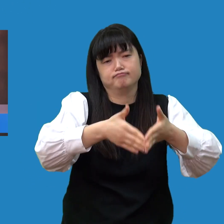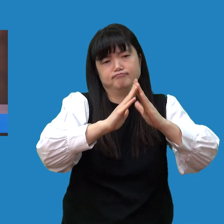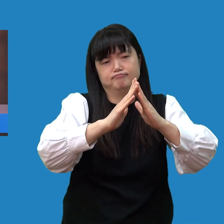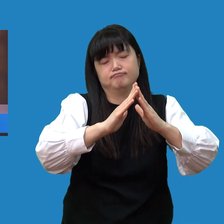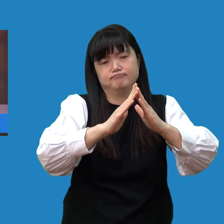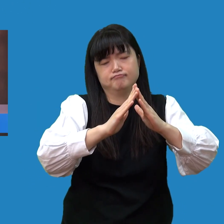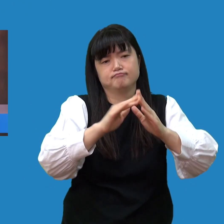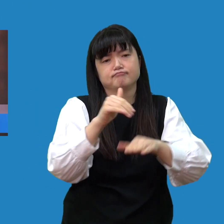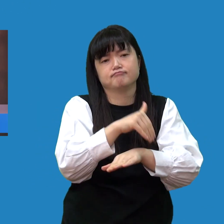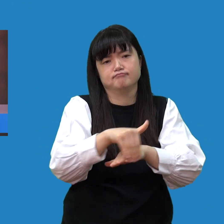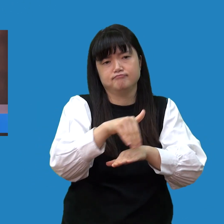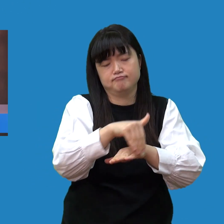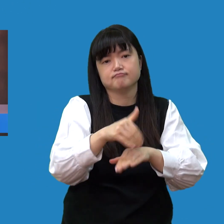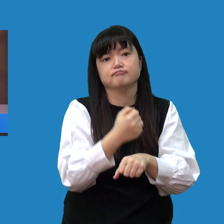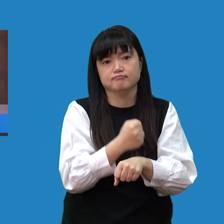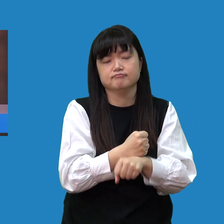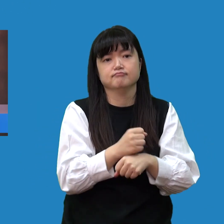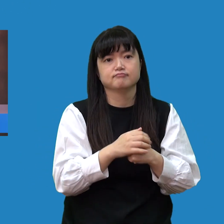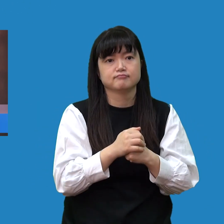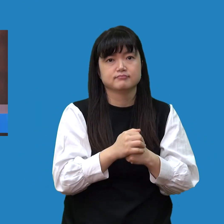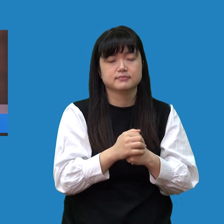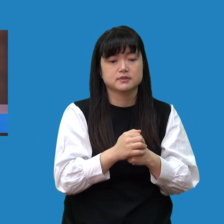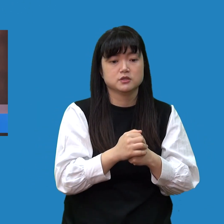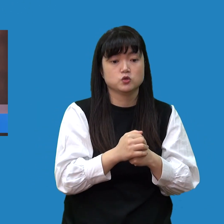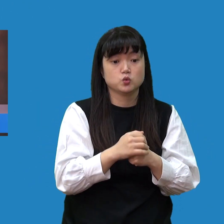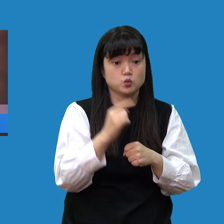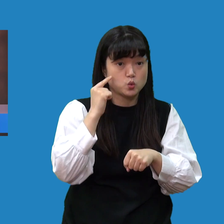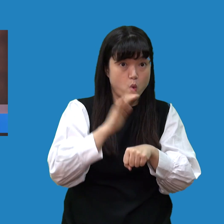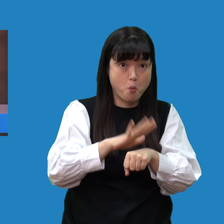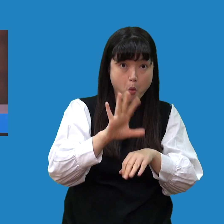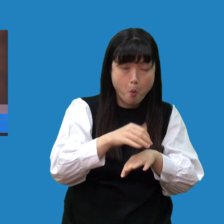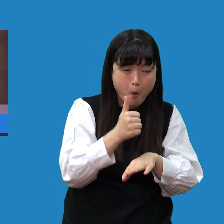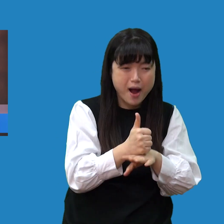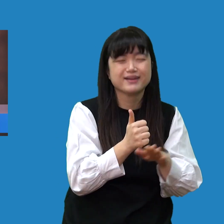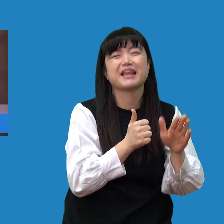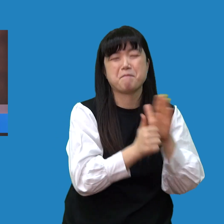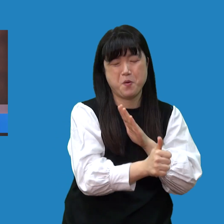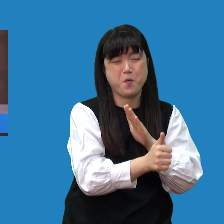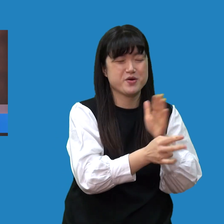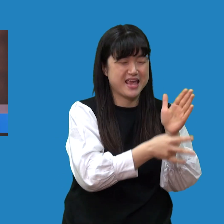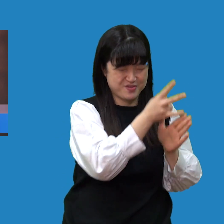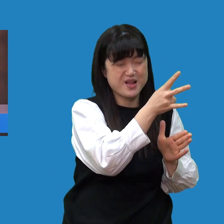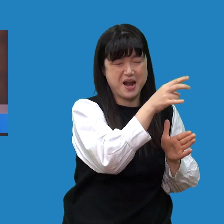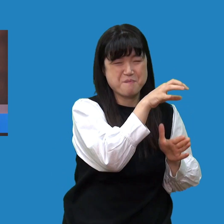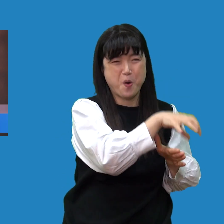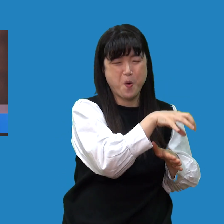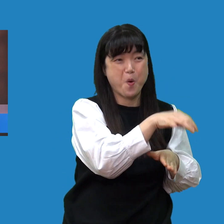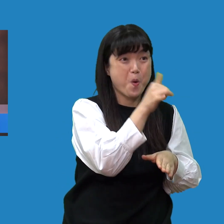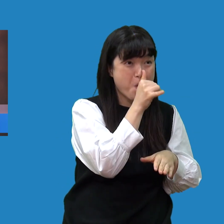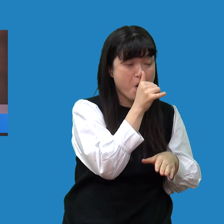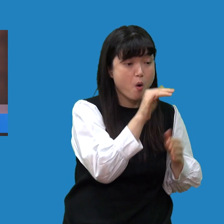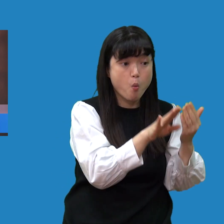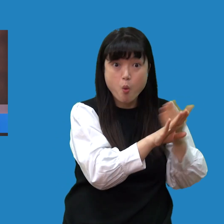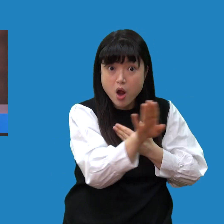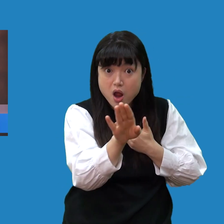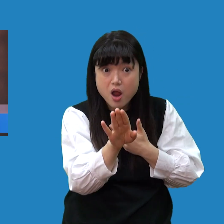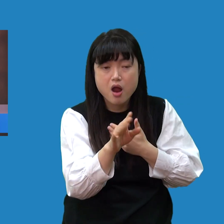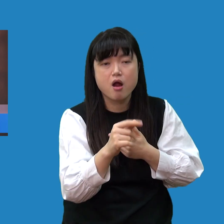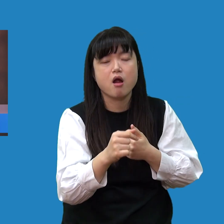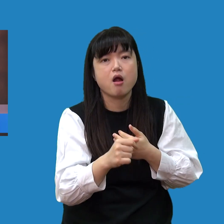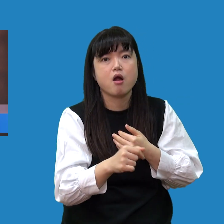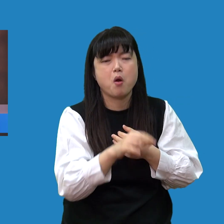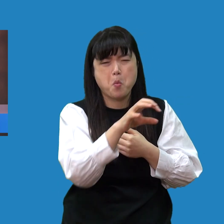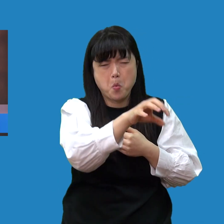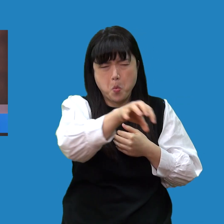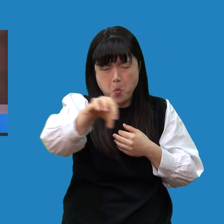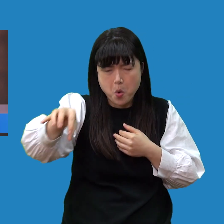건축하려 하였습니다. 그러니까 솔로몬의 왕궁은 대표적으로 예루살렘에 있었지만 예루살렘뿐만이 아니에요. 그 밖에